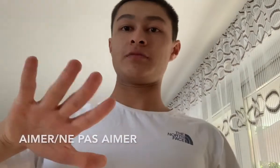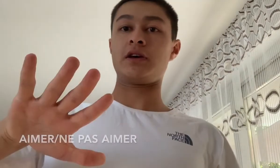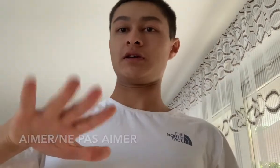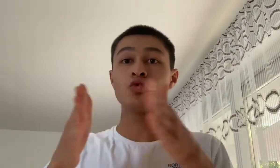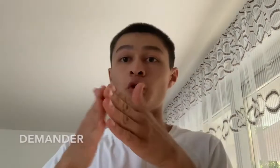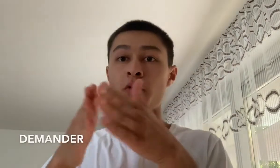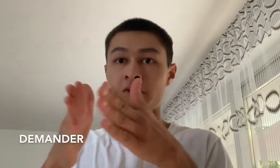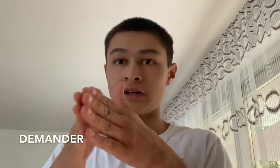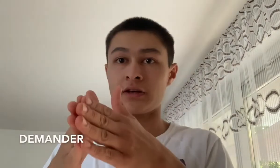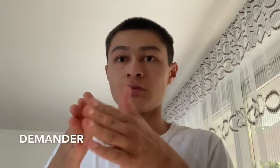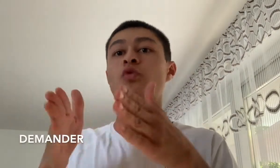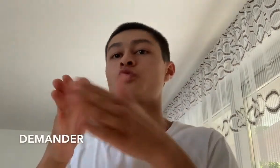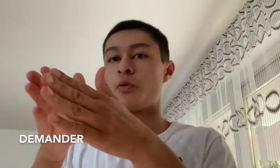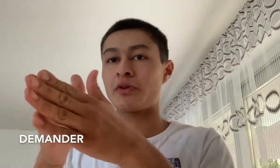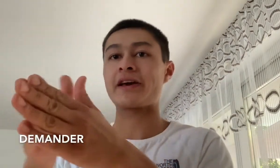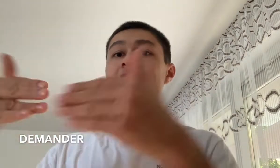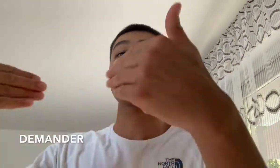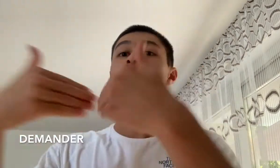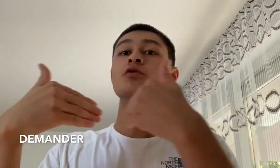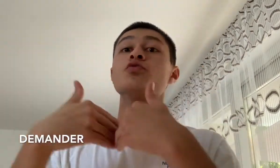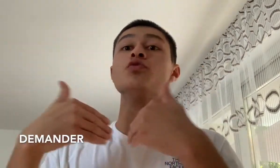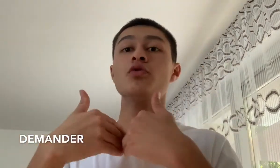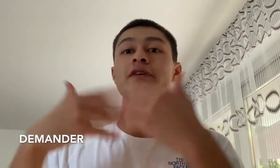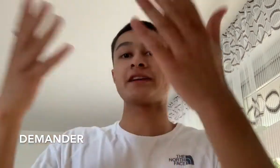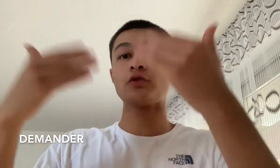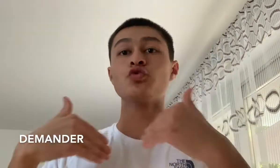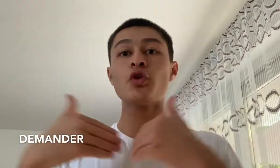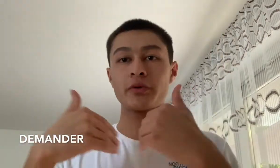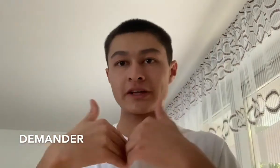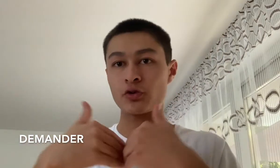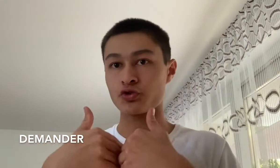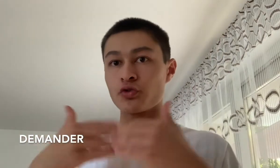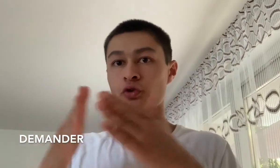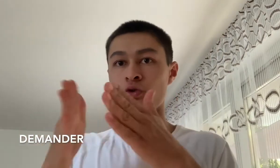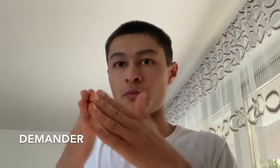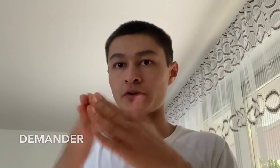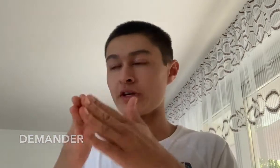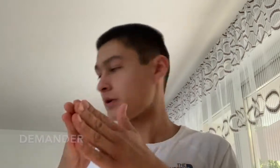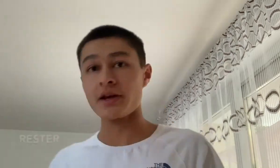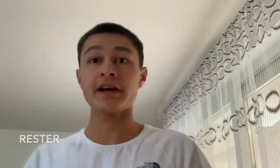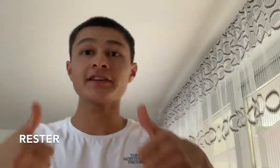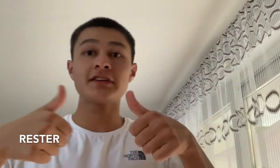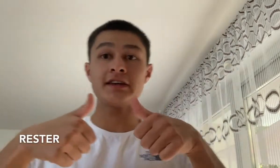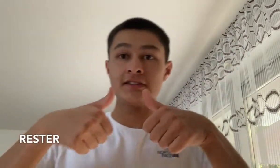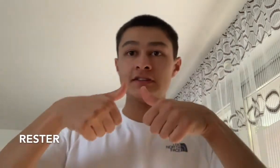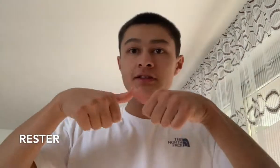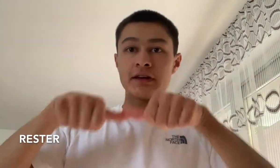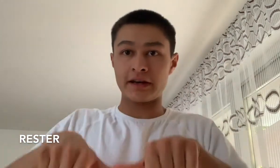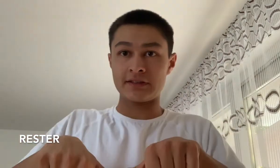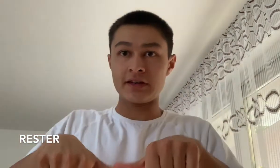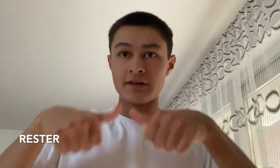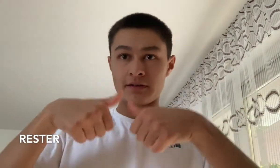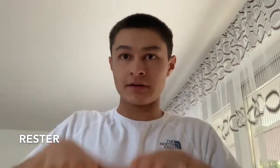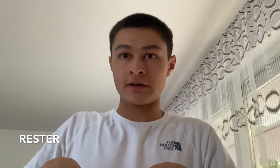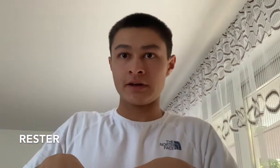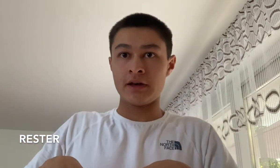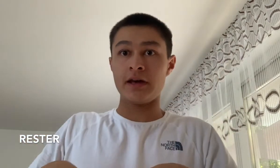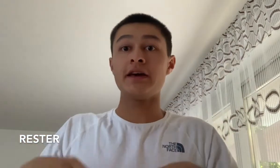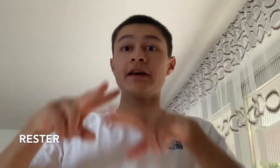aimer. Demander. Donc, demander à quelqu'un ou quelqu'un nous demande quelque chose. Demander. Rester ici. Rester. Et